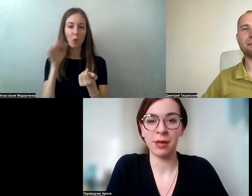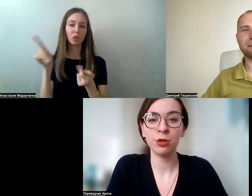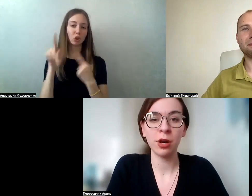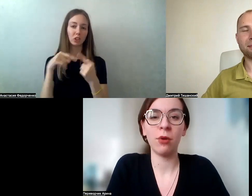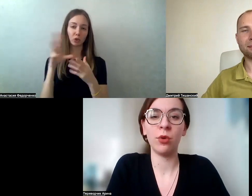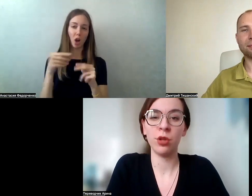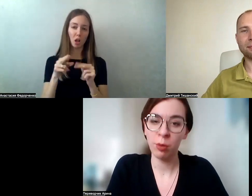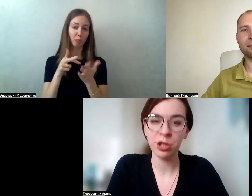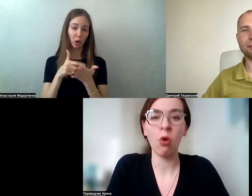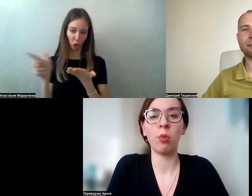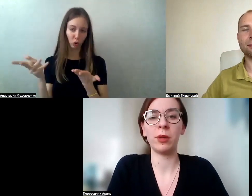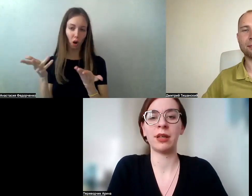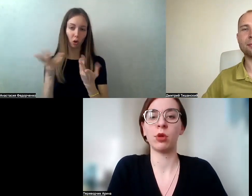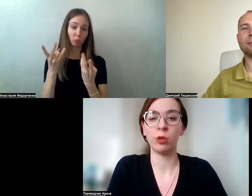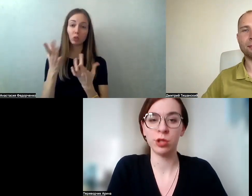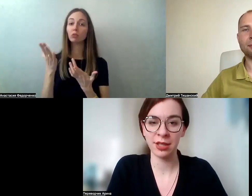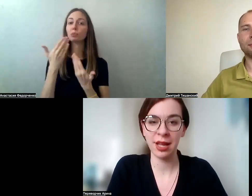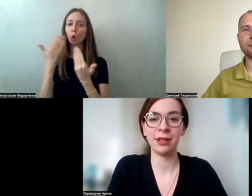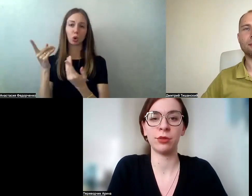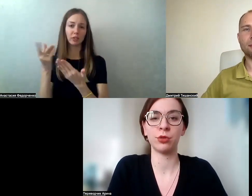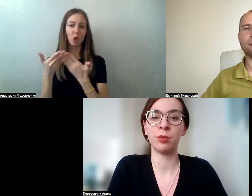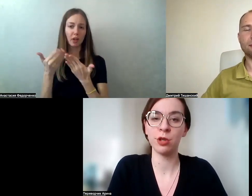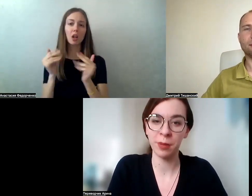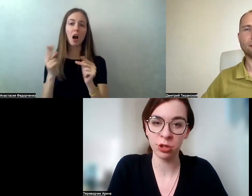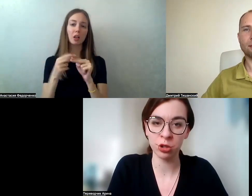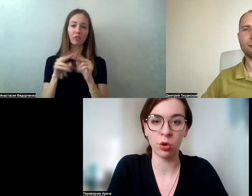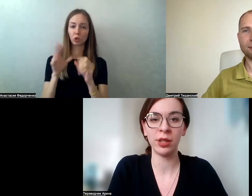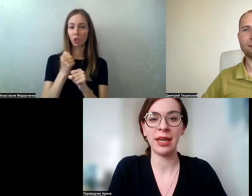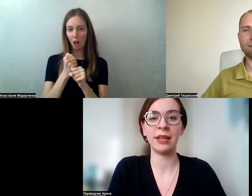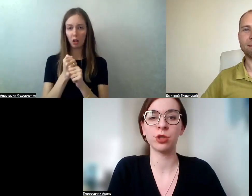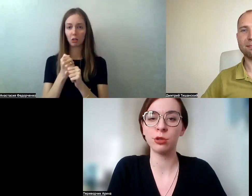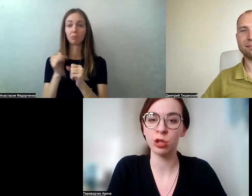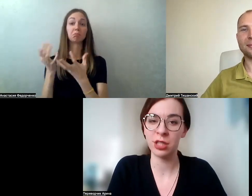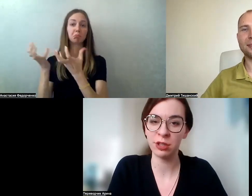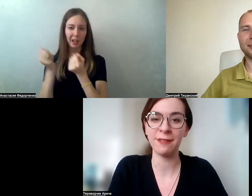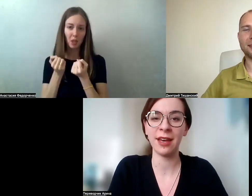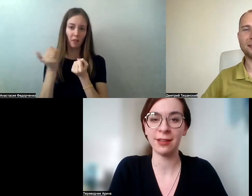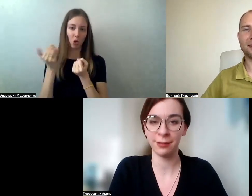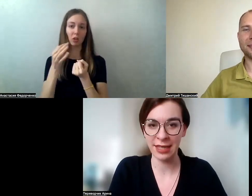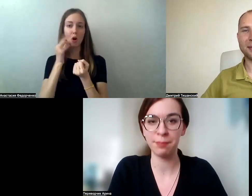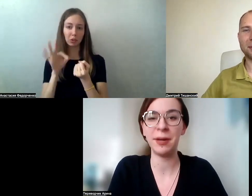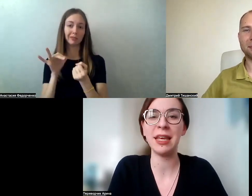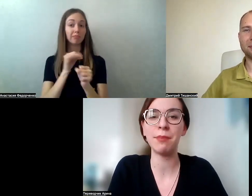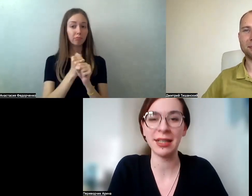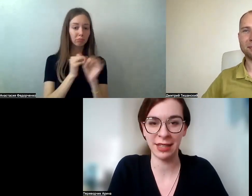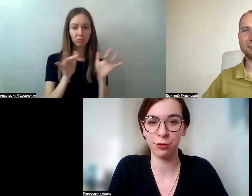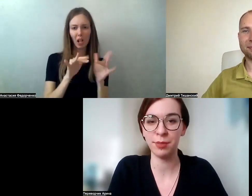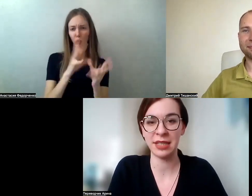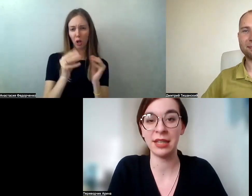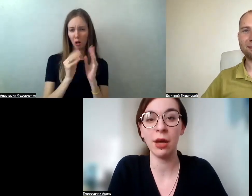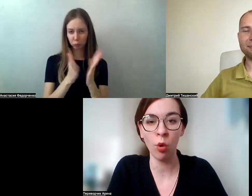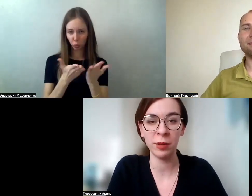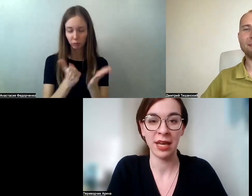выполнять, потому что у него больше опыта, он больше знает, он уже больше прошел, и нужно слушаться его советов и принимать